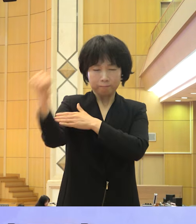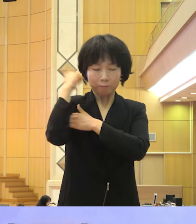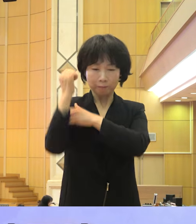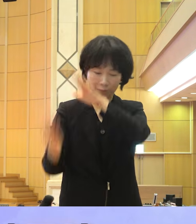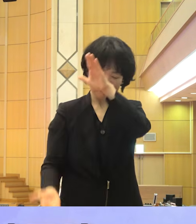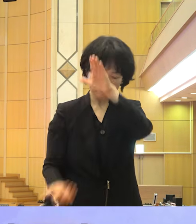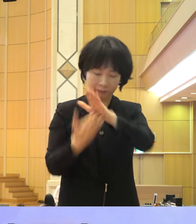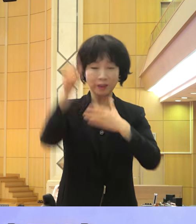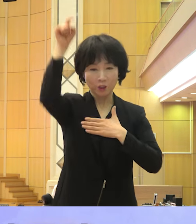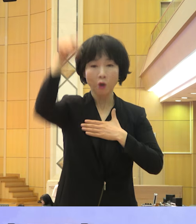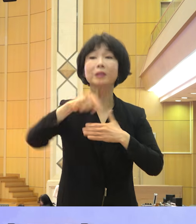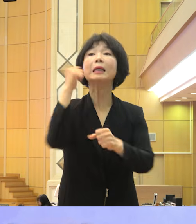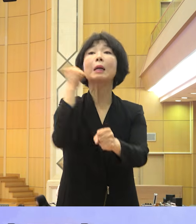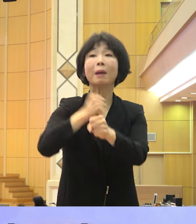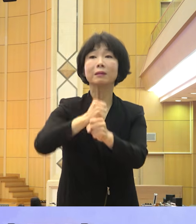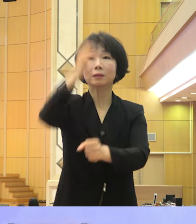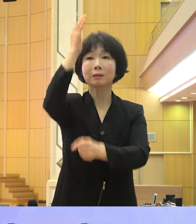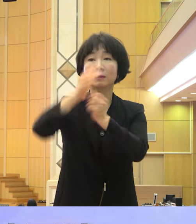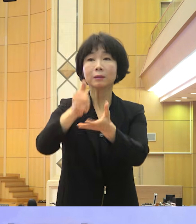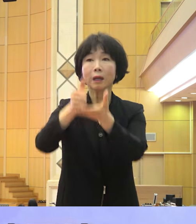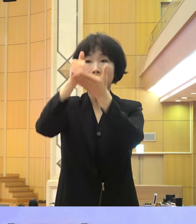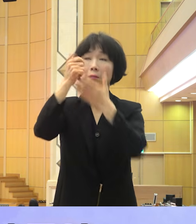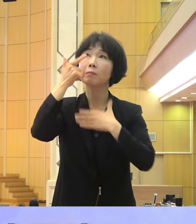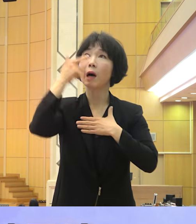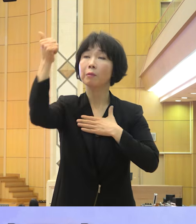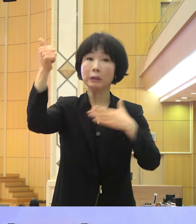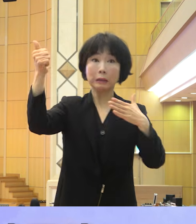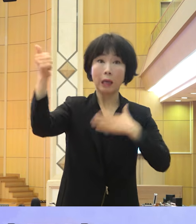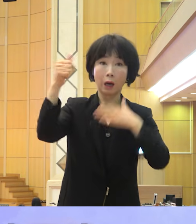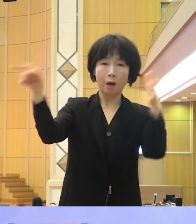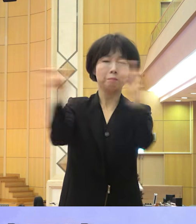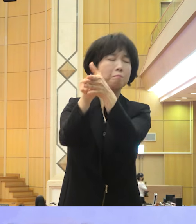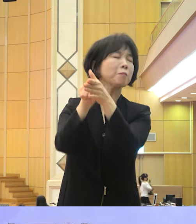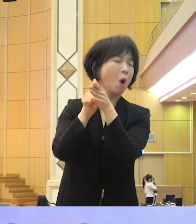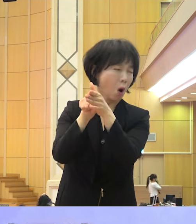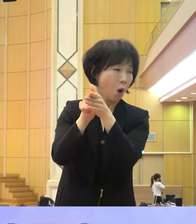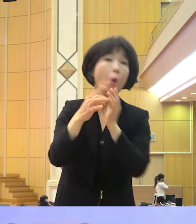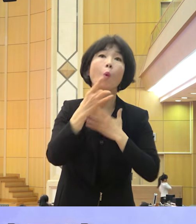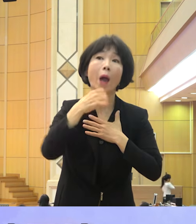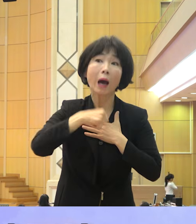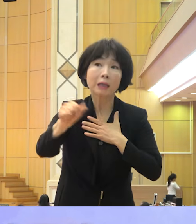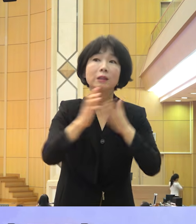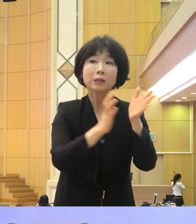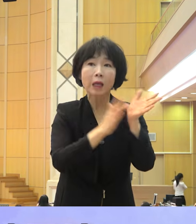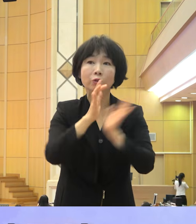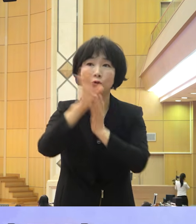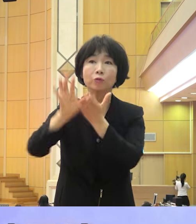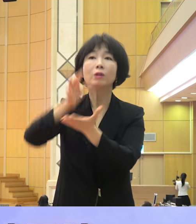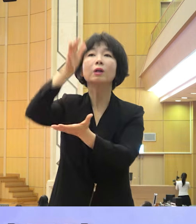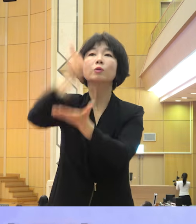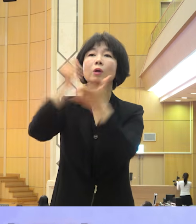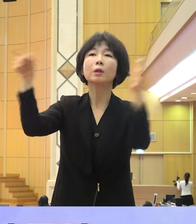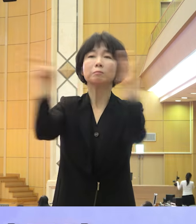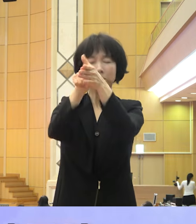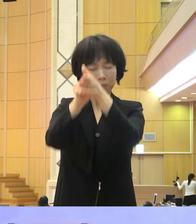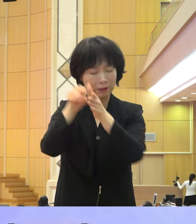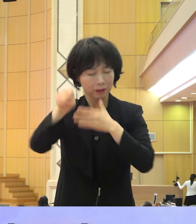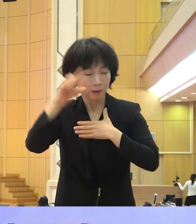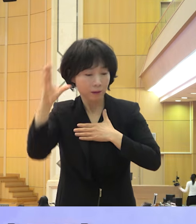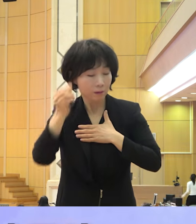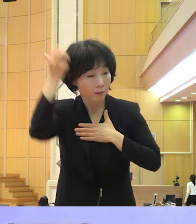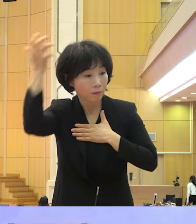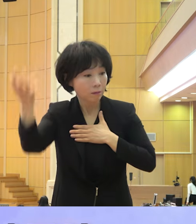전능하사 천지를 만드신 하나님 아버지를 내가 믿사오며 그 외아들 우리 주 예수 그리스도를